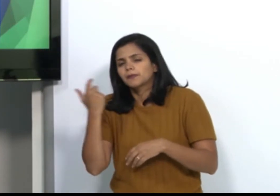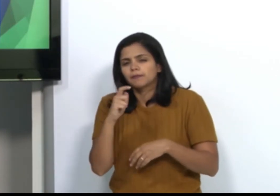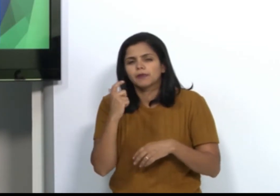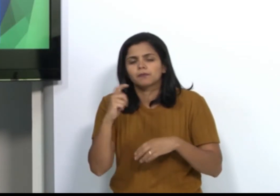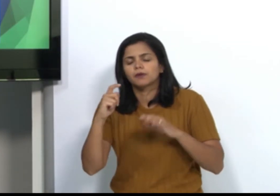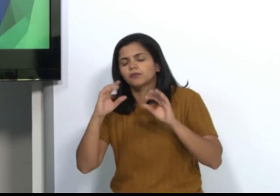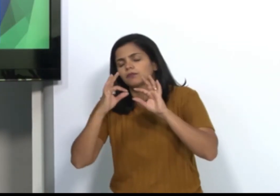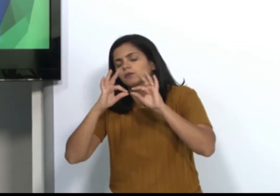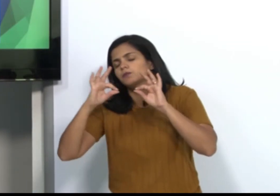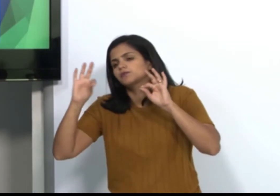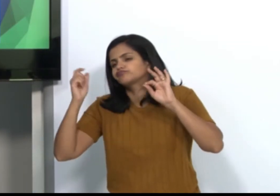colocar palavras,